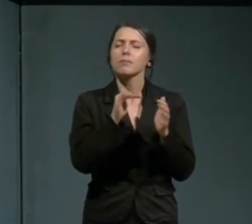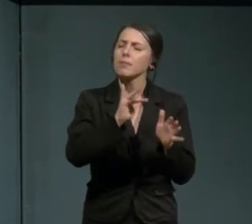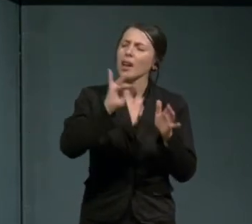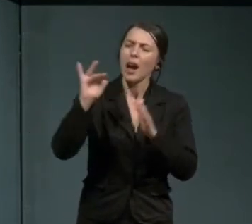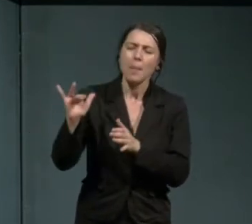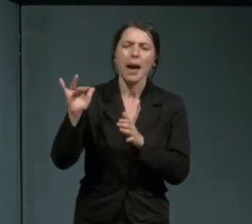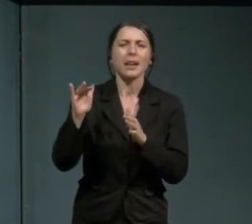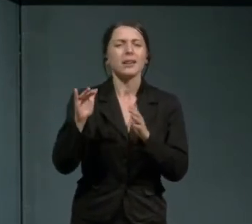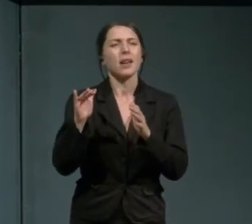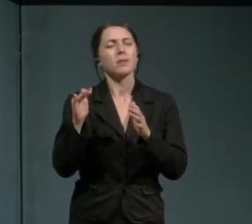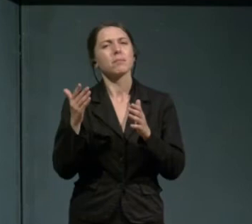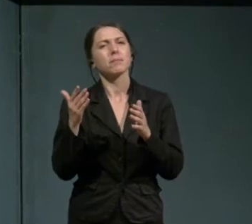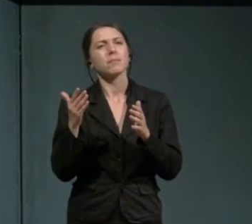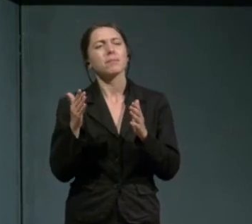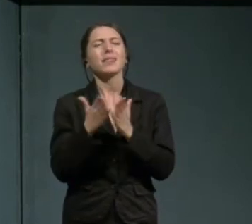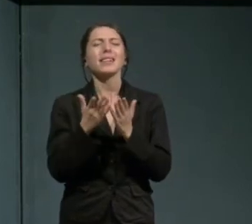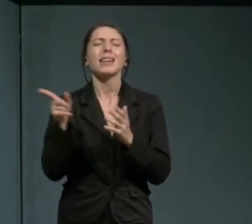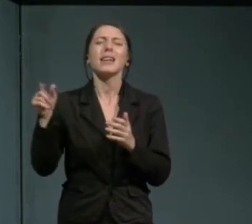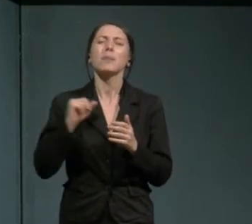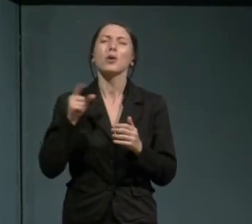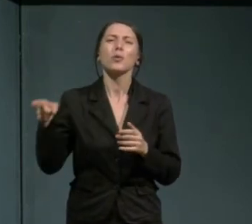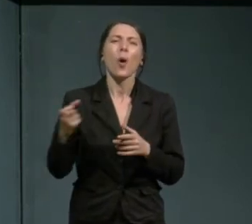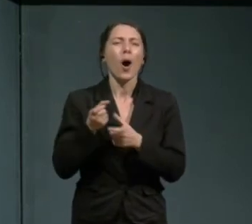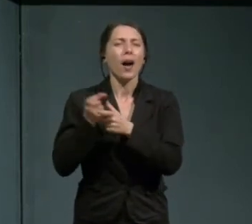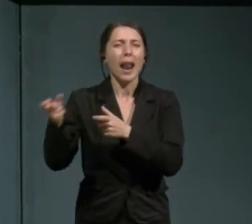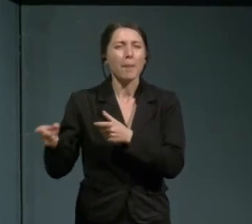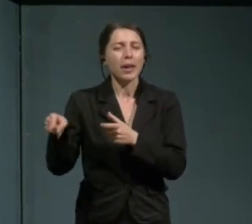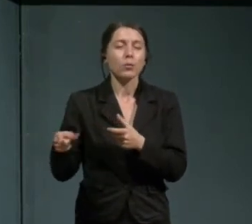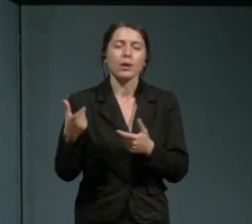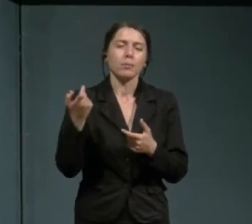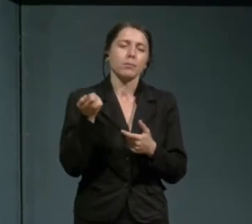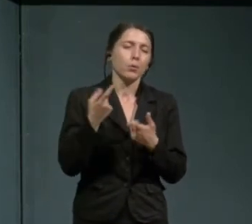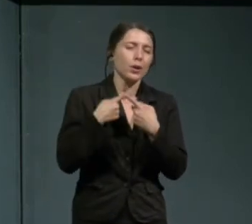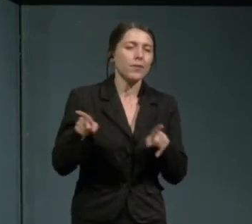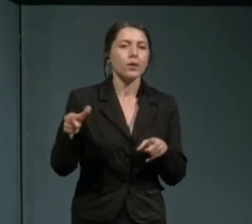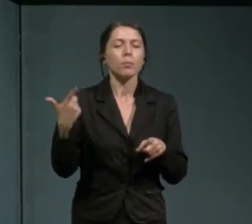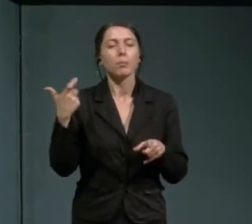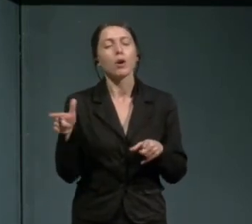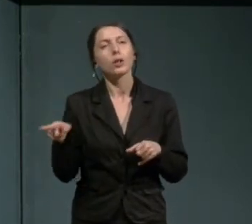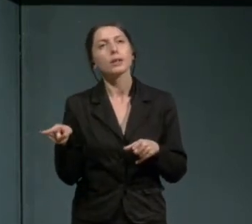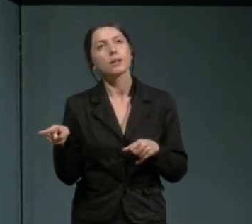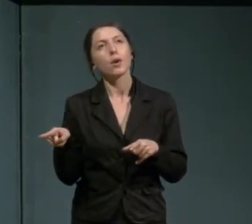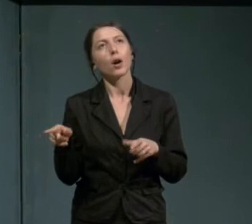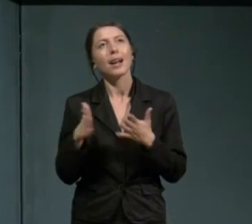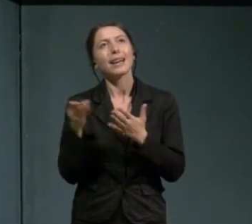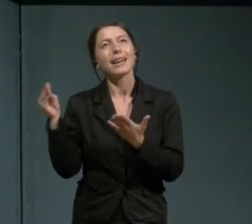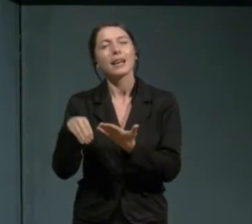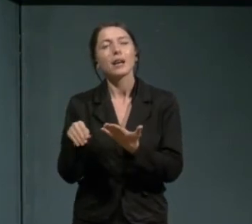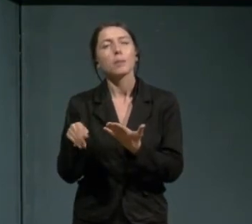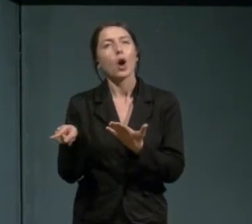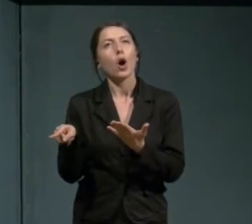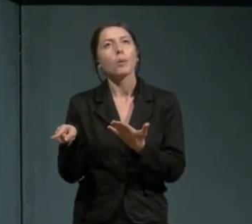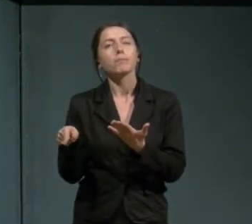del libro su lampedusa che è diverso perché comunque era proprio in questo tipo c'era proprio la volontà